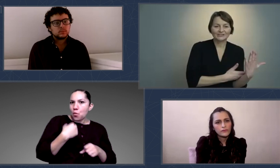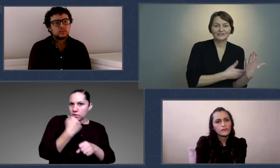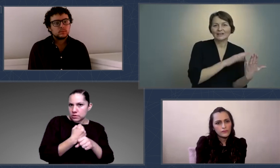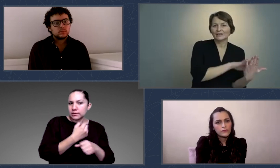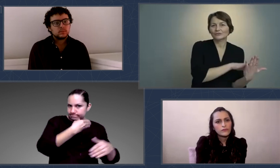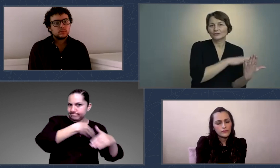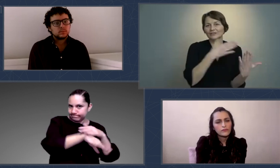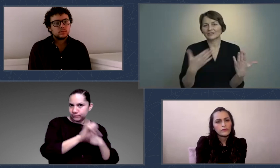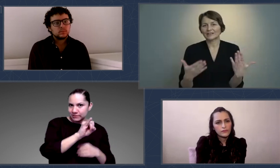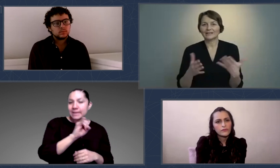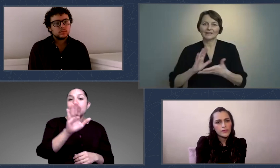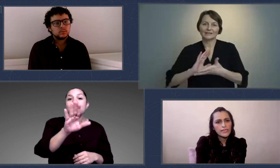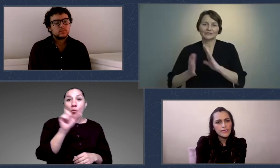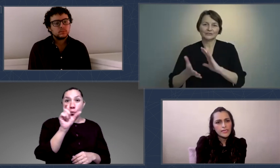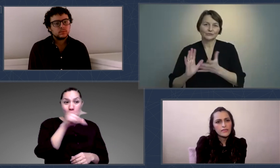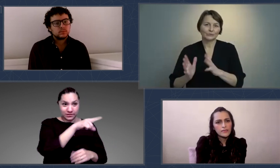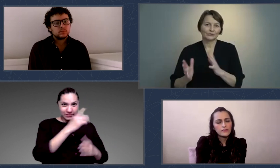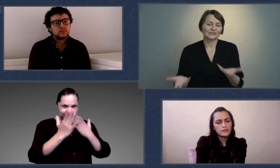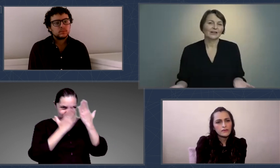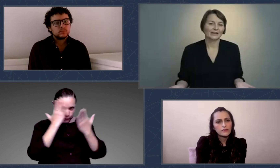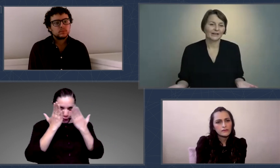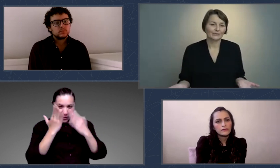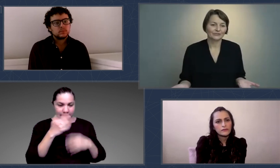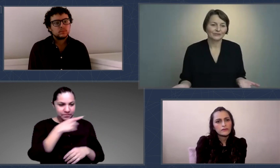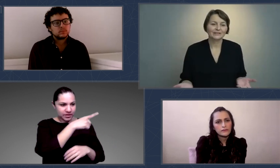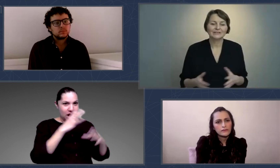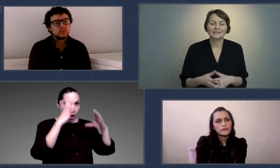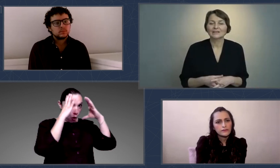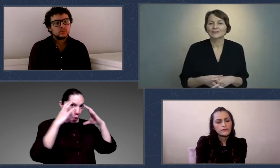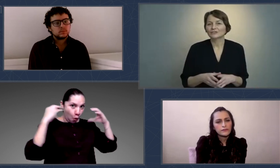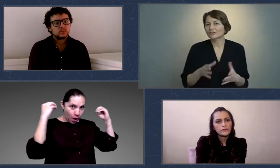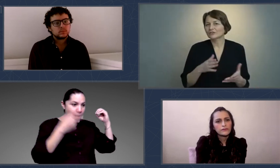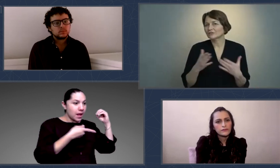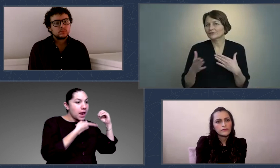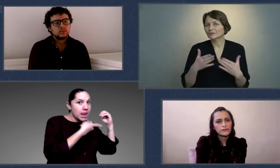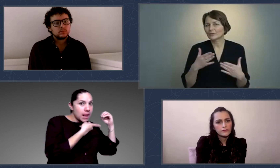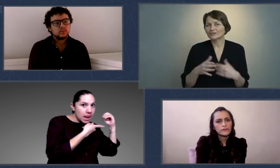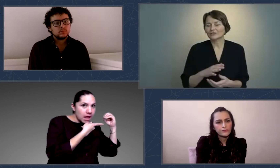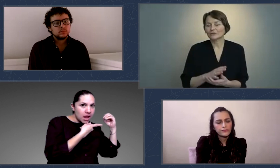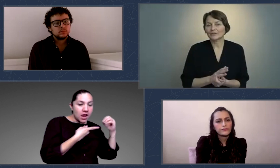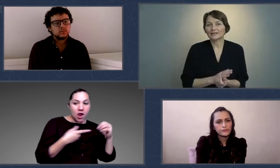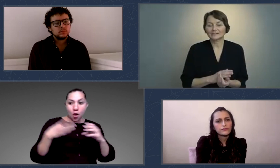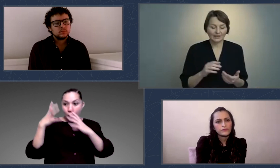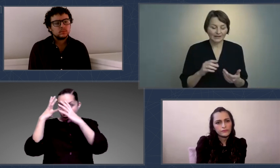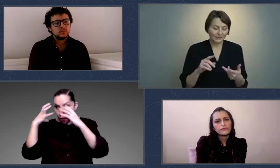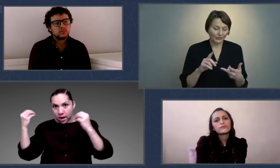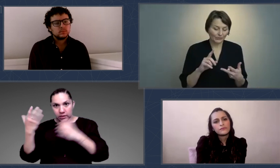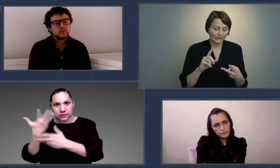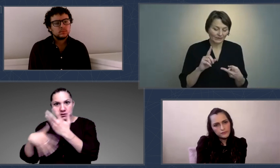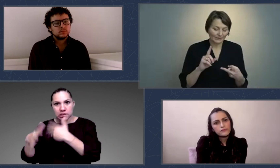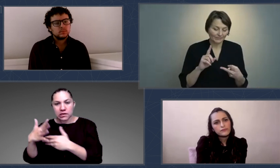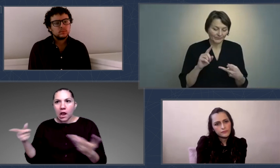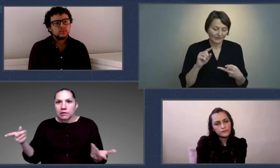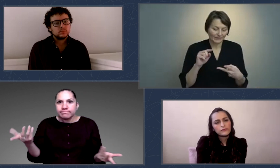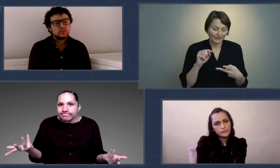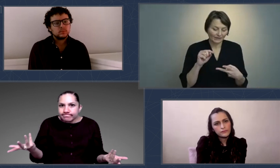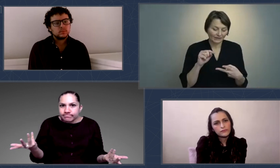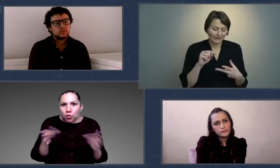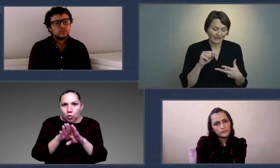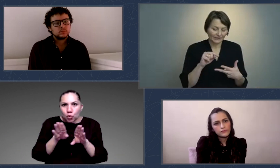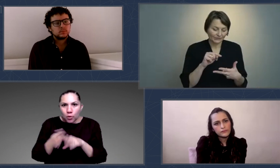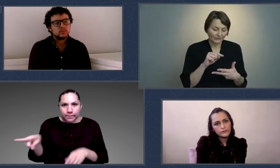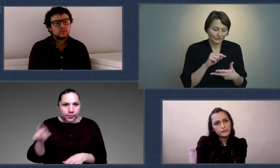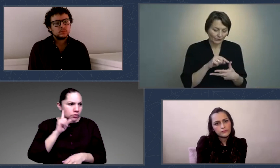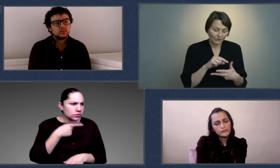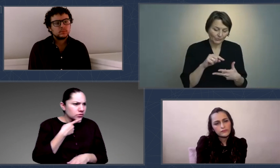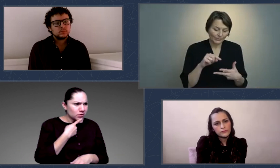hablado a holandés enseñado, entonces ya ahí no pueden participar porque no pueden participar, pero los mandan a tomar